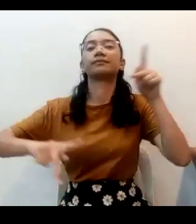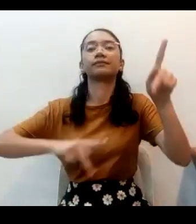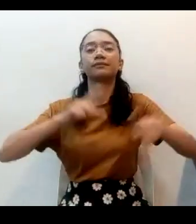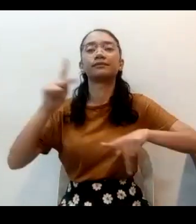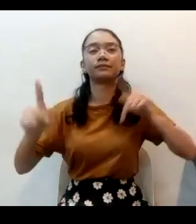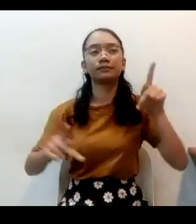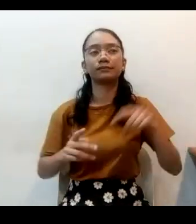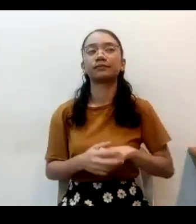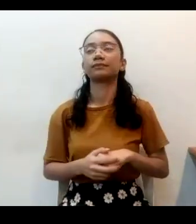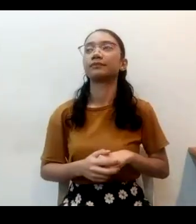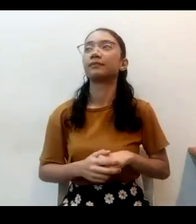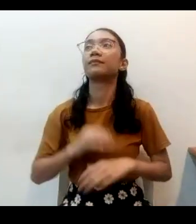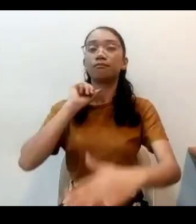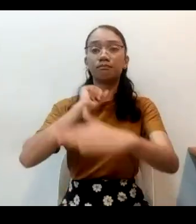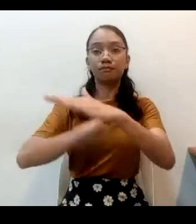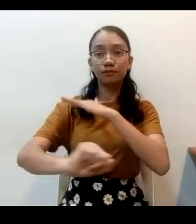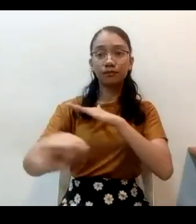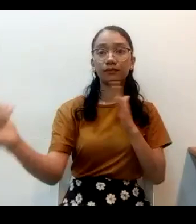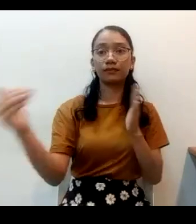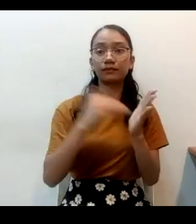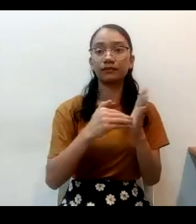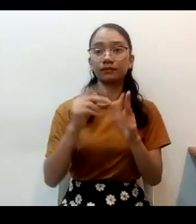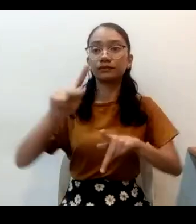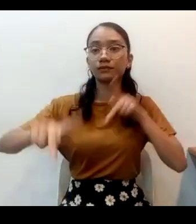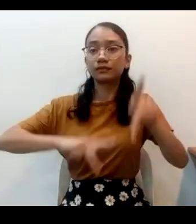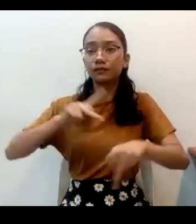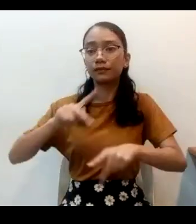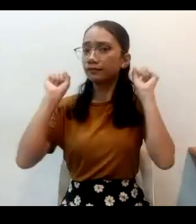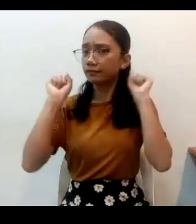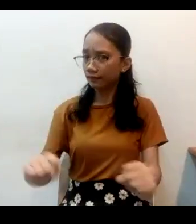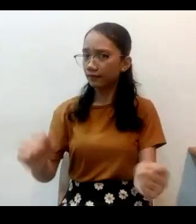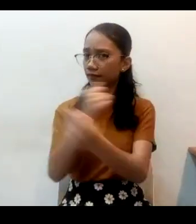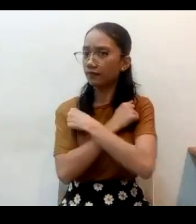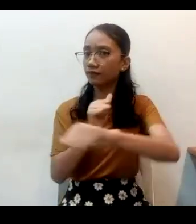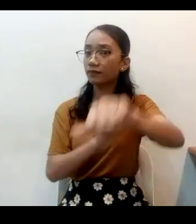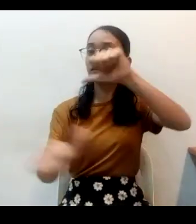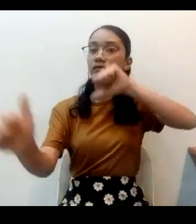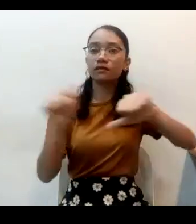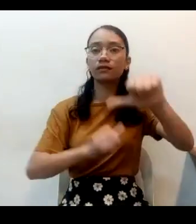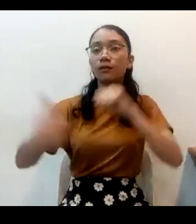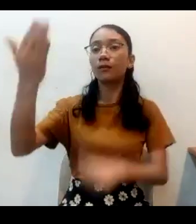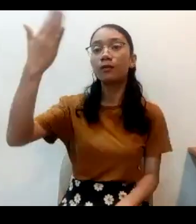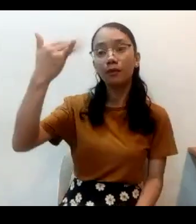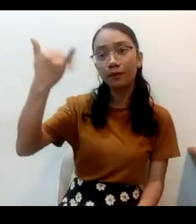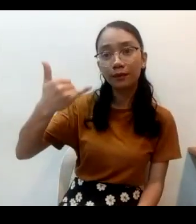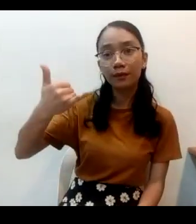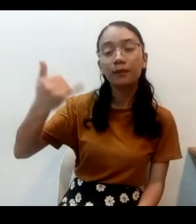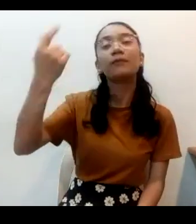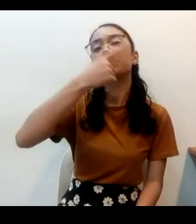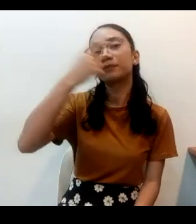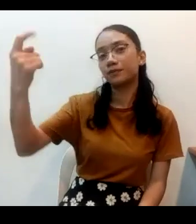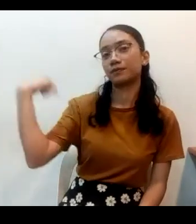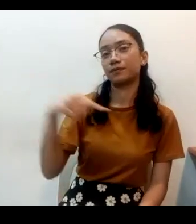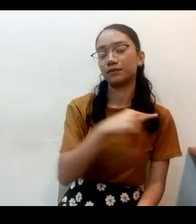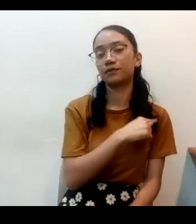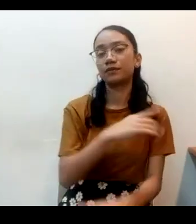love one another? Bakit ba yung mga pinanganak na muling mga Kristiyano ay kayang mahalin yung isa't isa? Because we receive the love of God. Dahil nakatanggap po